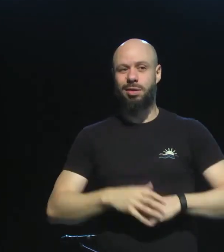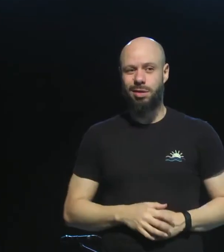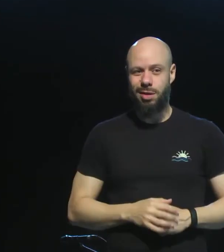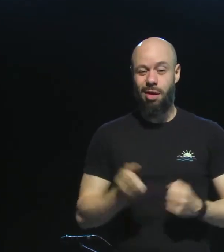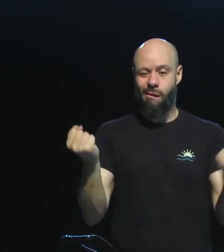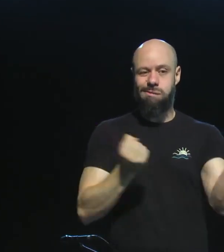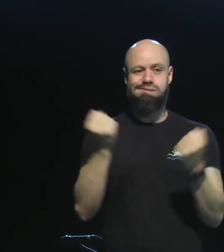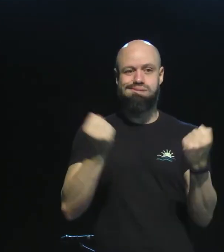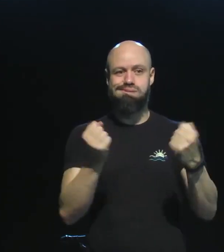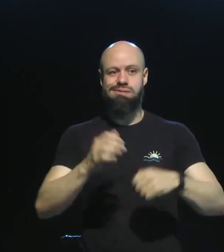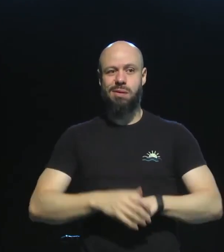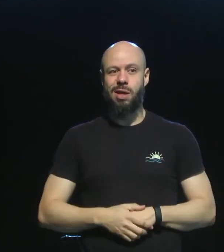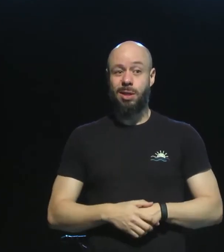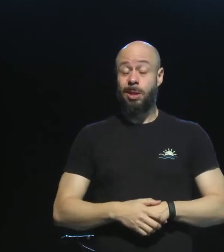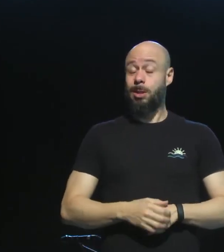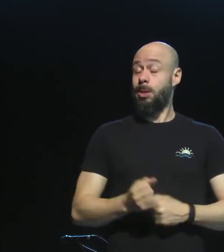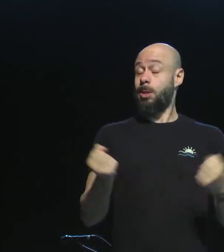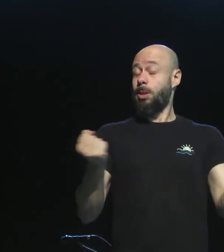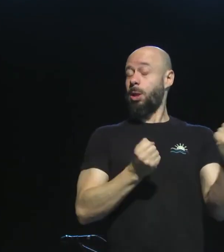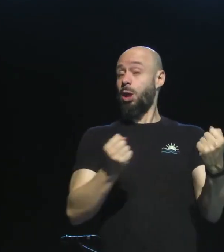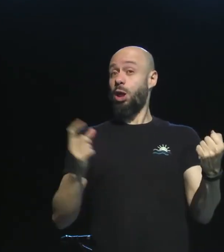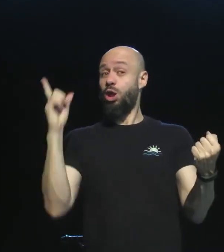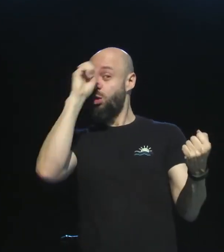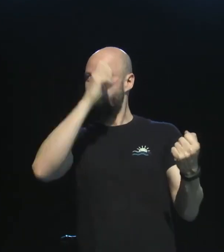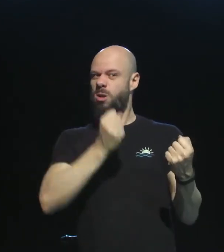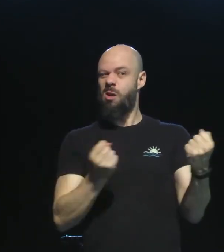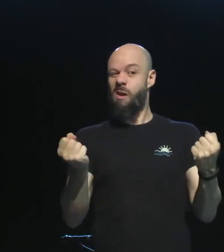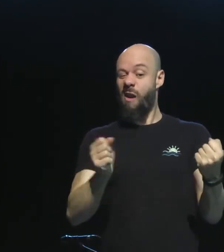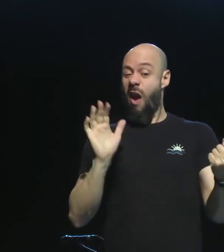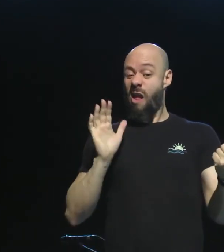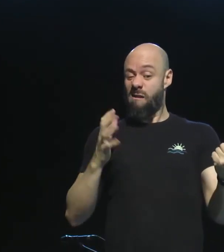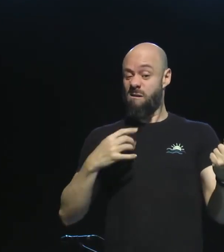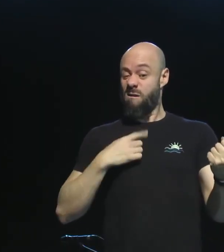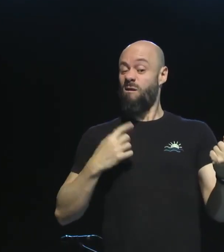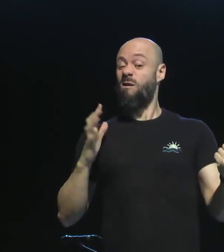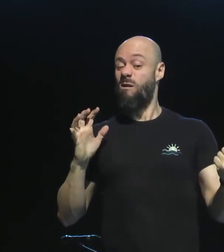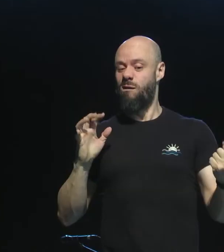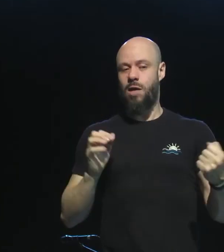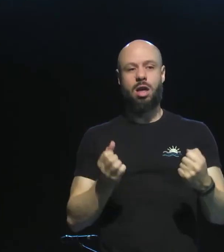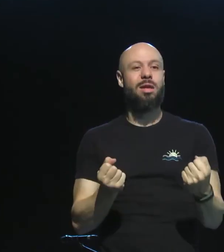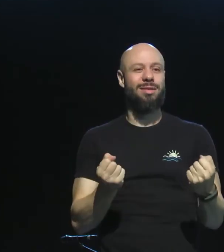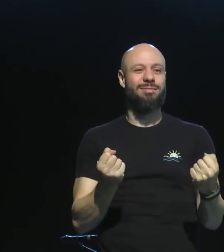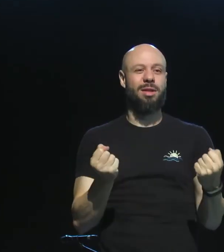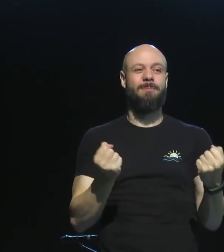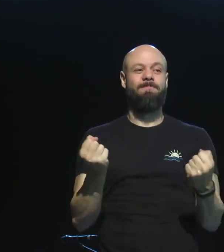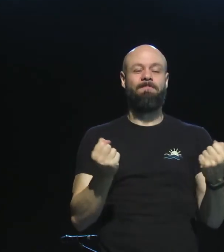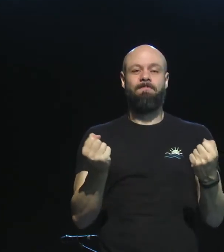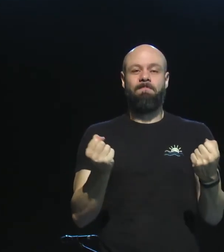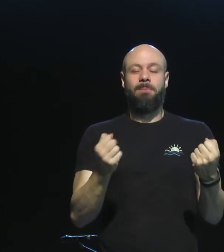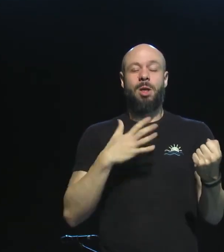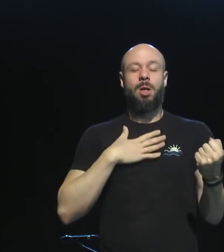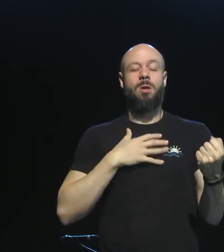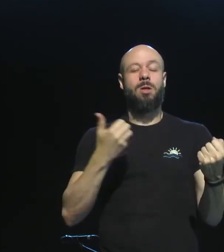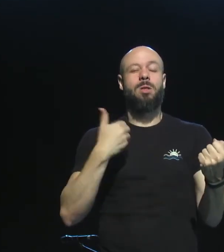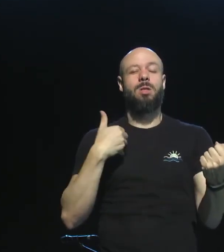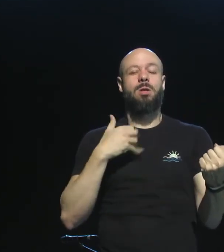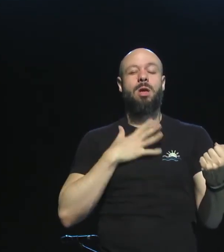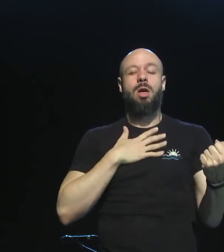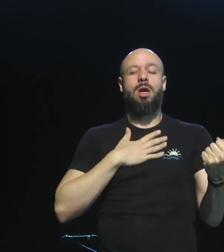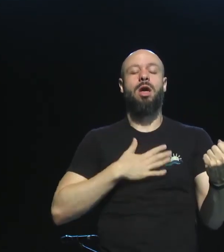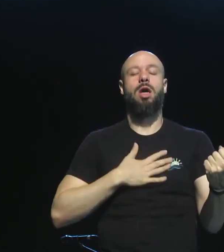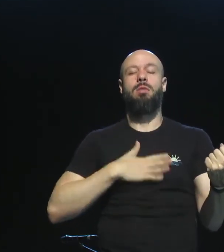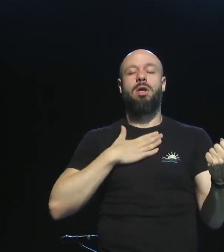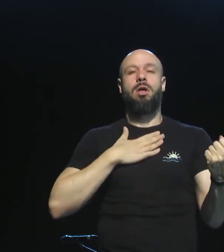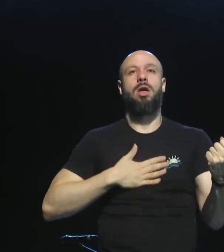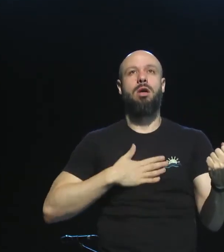E vira e mexe, está cada vez mais difícil. Vira e mexe, minha esposa Eliane diz assim, calma, calma, calma. Porque